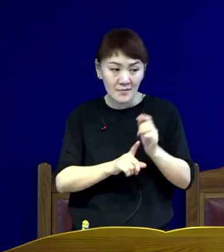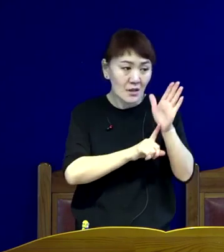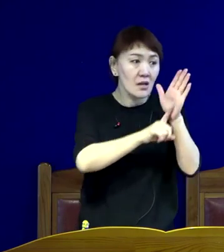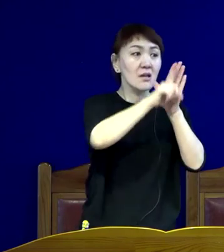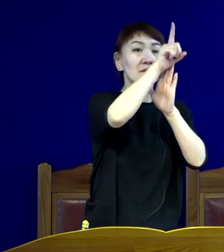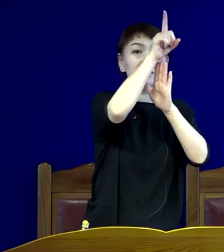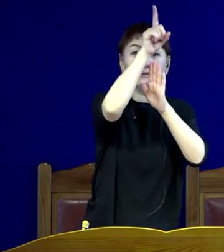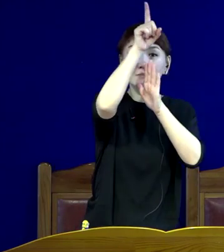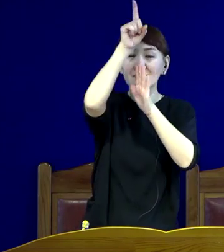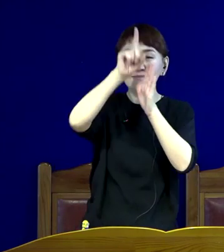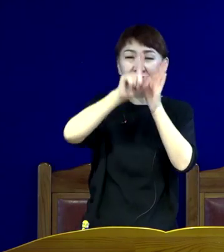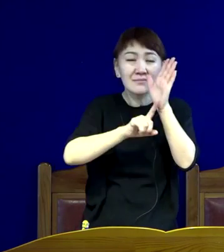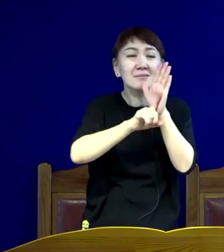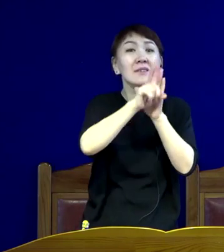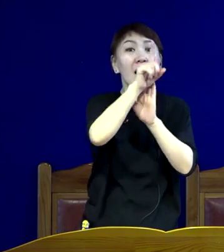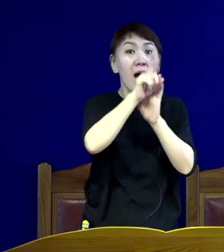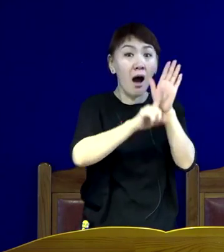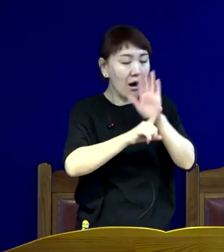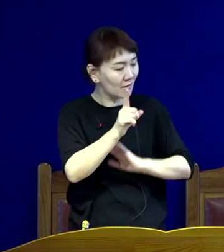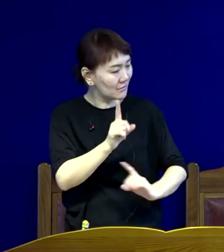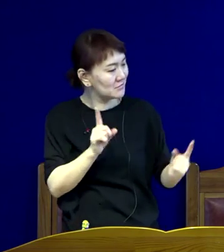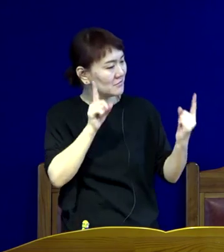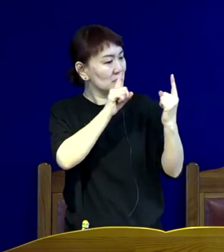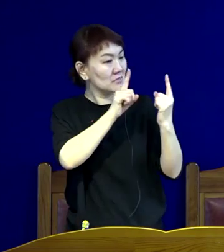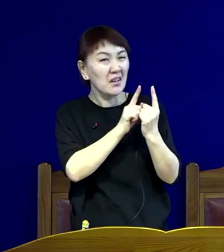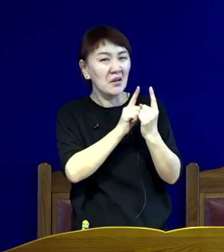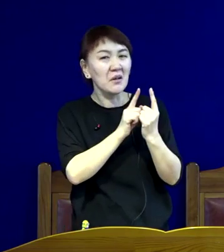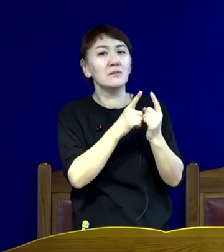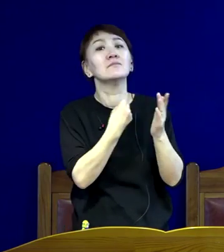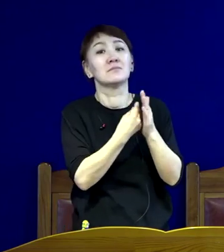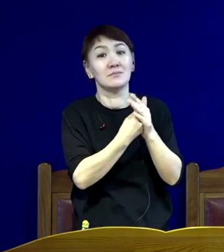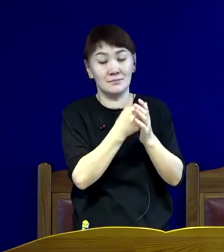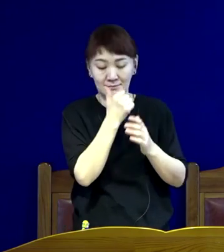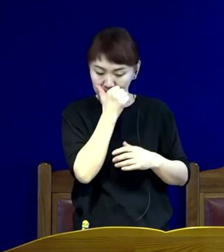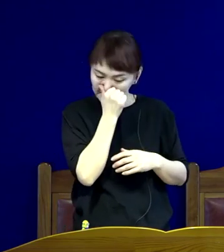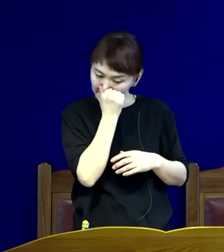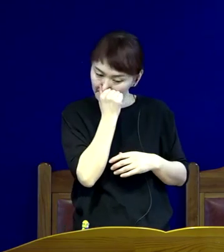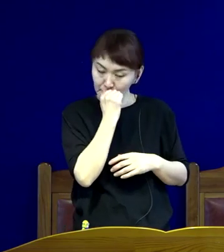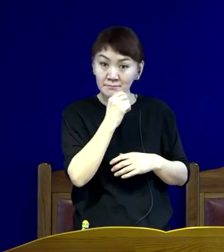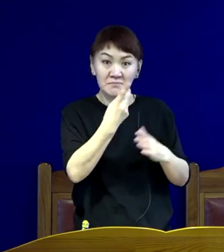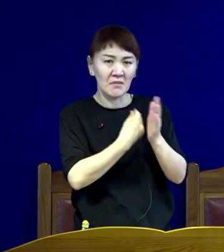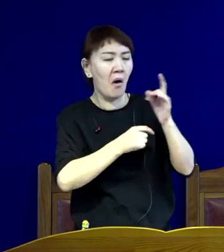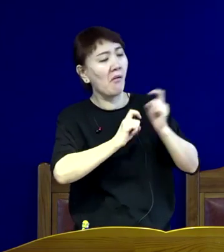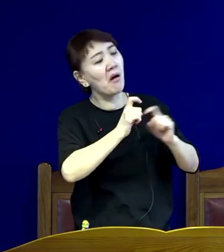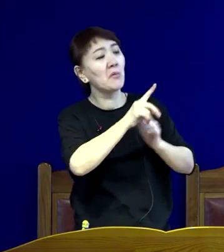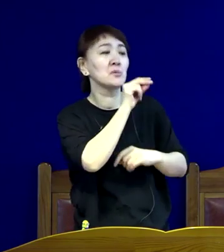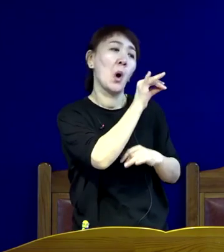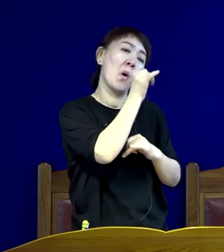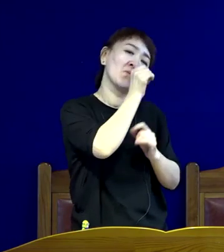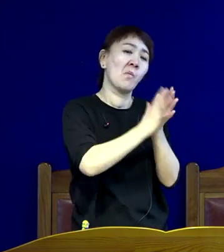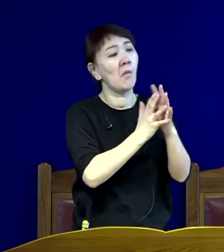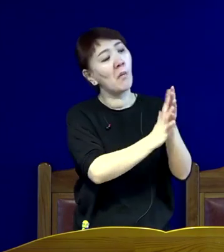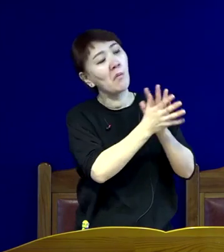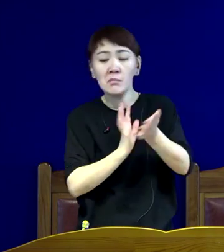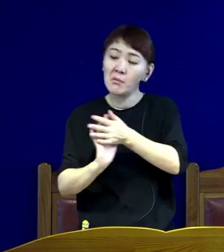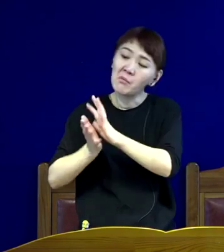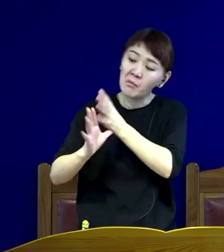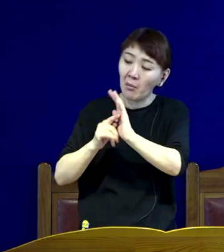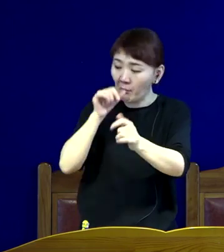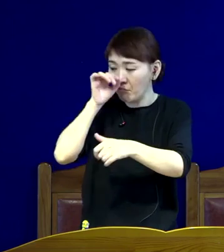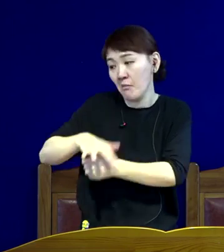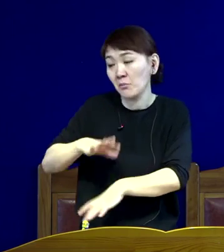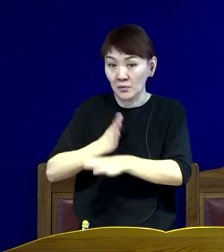ахуулаад хүндллийн үггүй харьцаж эхлэх юм бол дараа нь солино гэдэг нь хэцүү болчихдог. Тэгэхээр хүндллийн үг хэрэгжилнэ